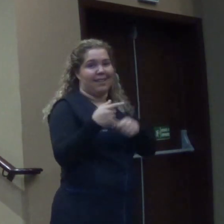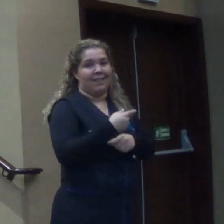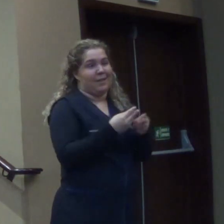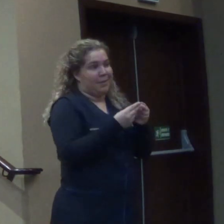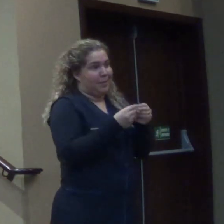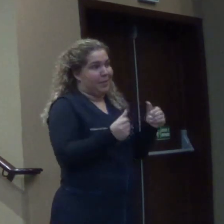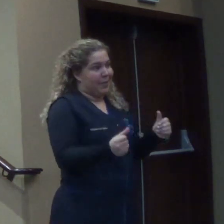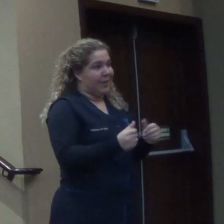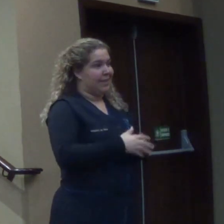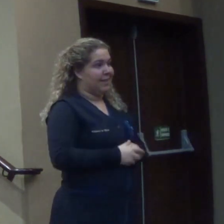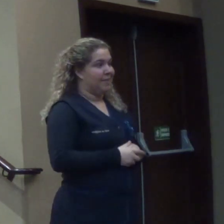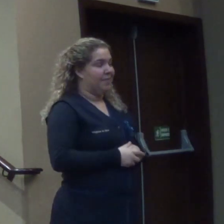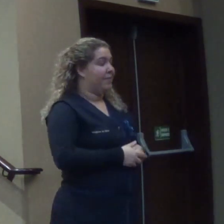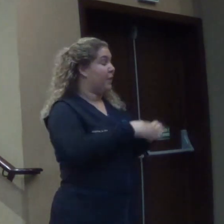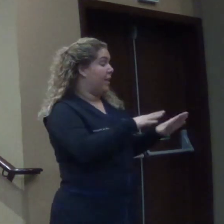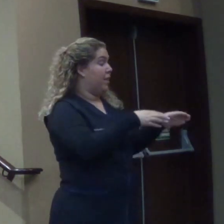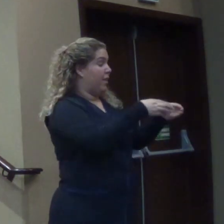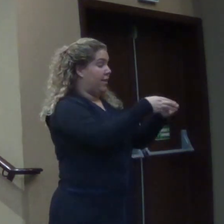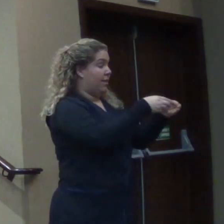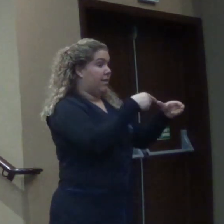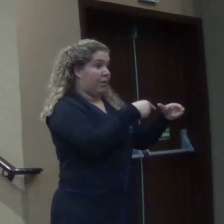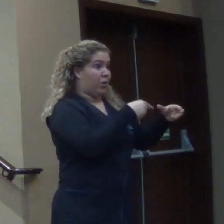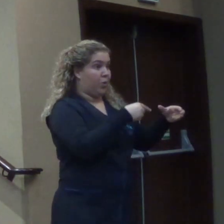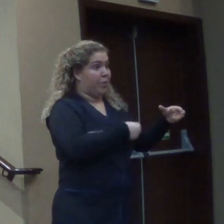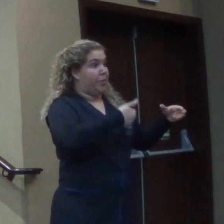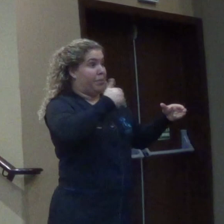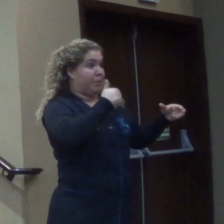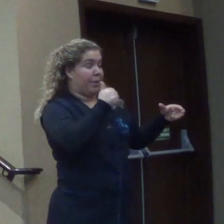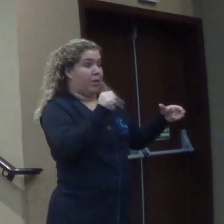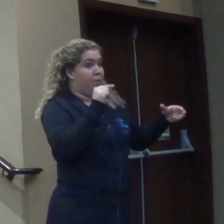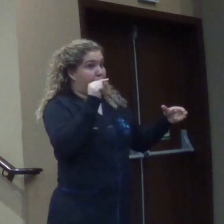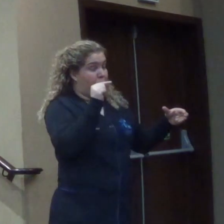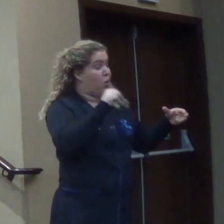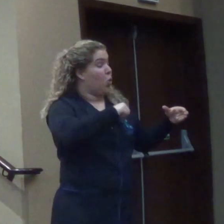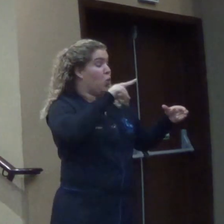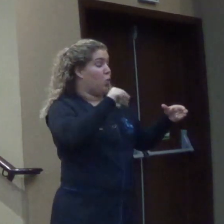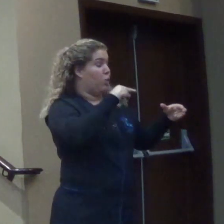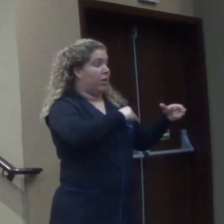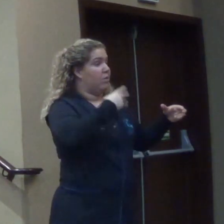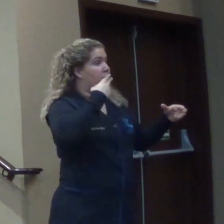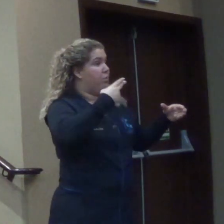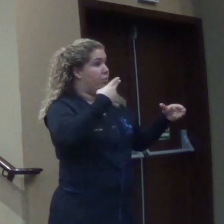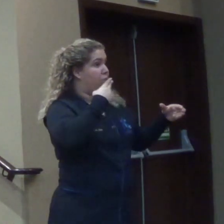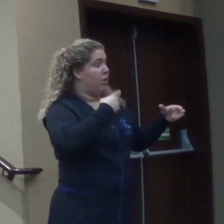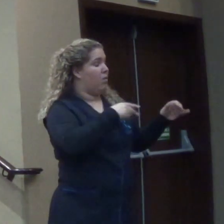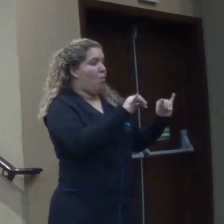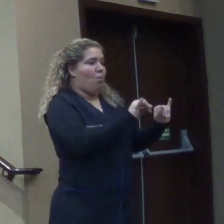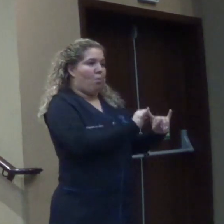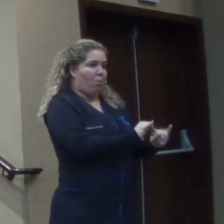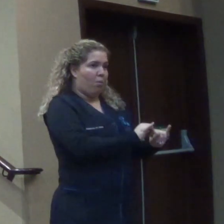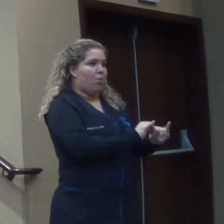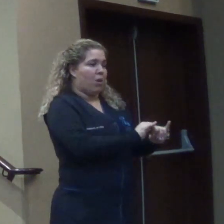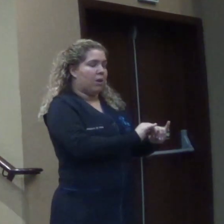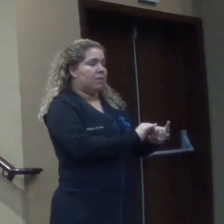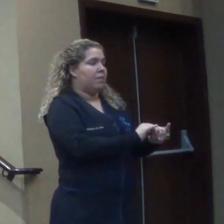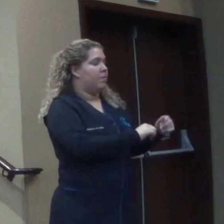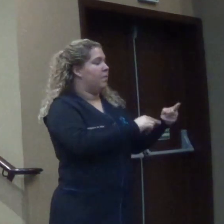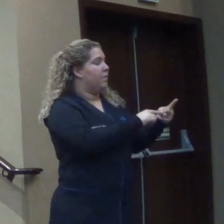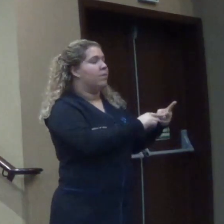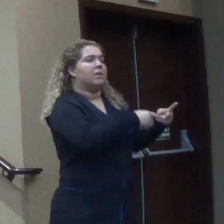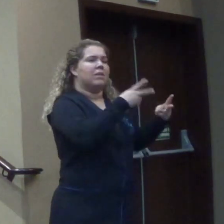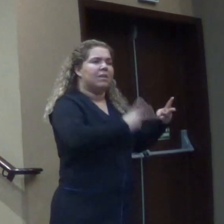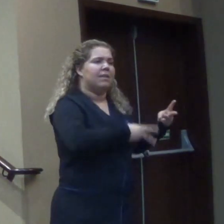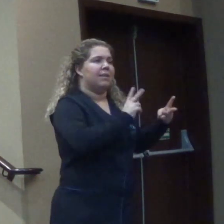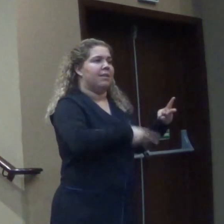esse grupo ou bebia um pouco ou não bebiam. Então, nunca fumaram, magros, exercício físico regular,